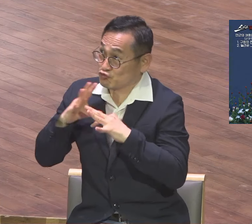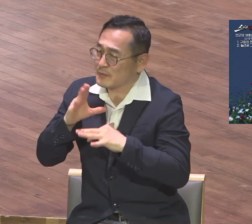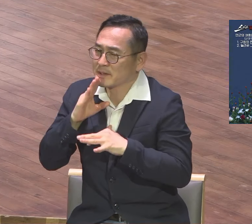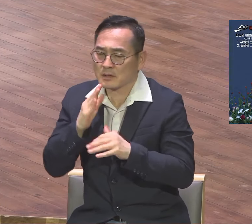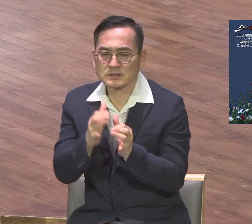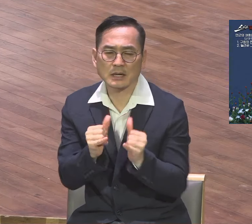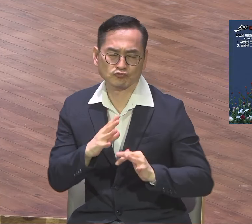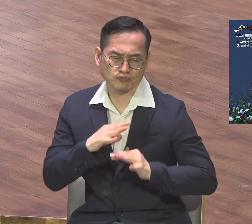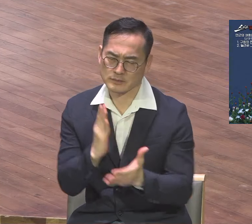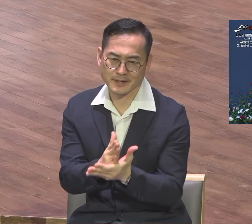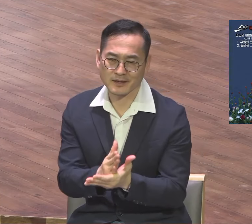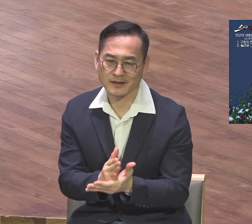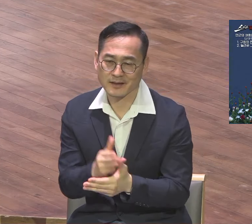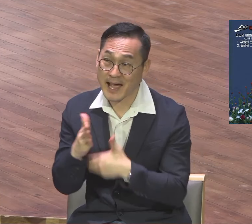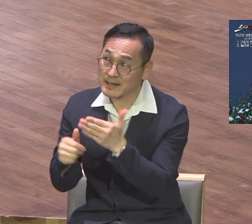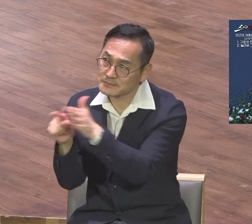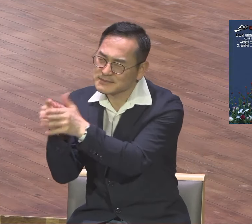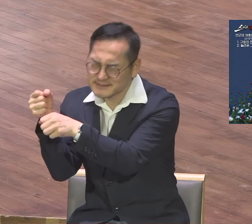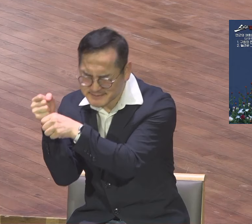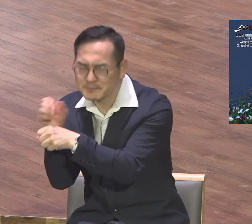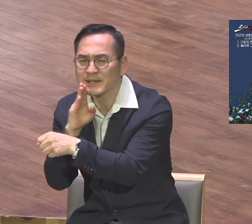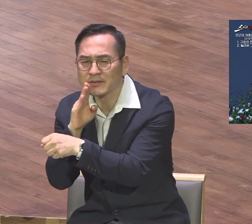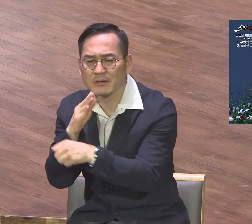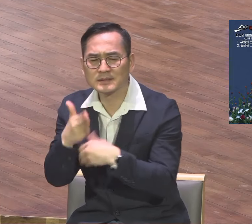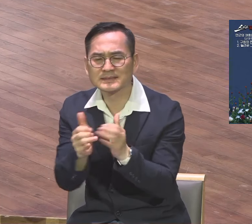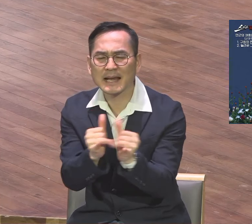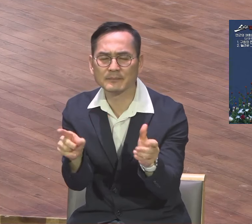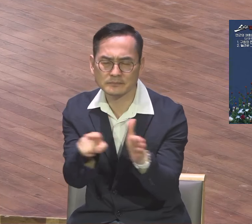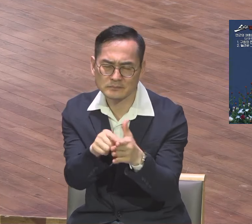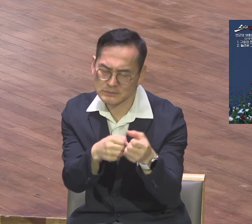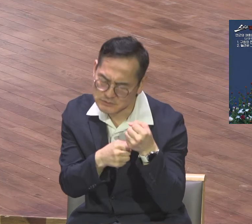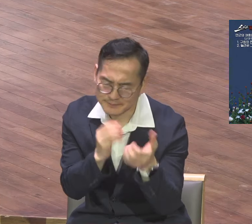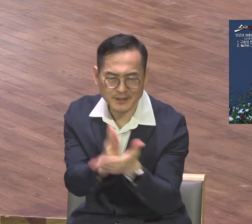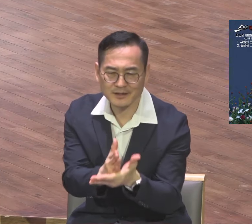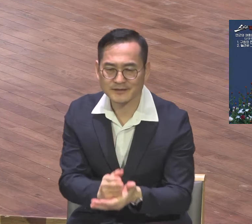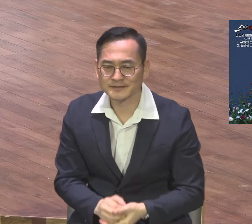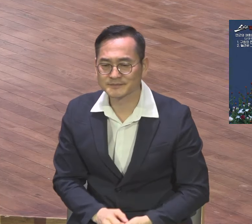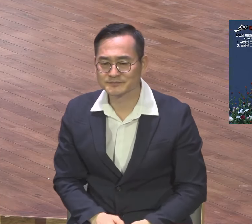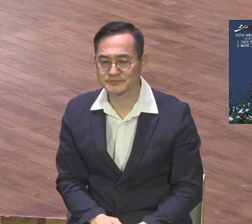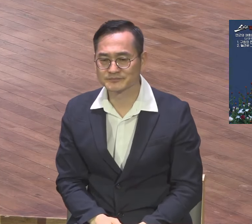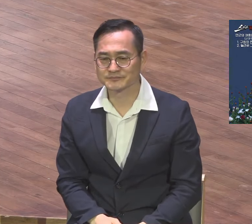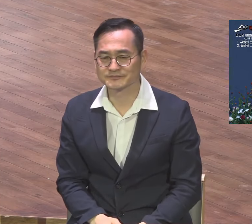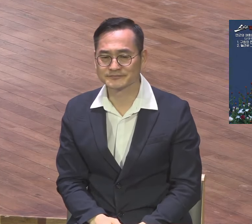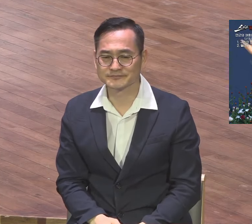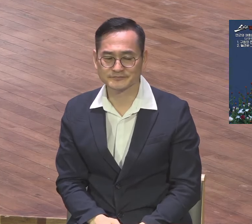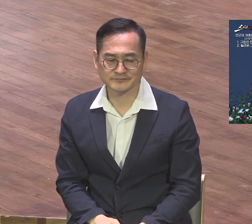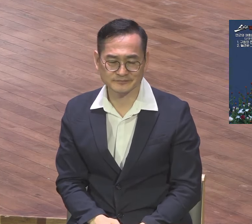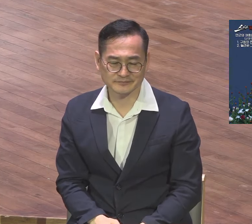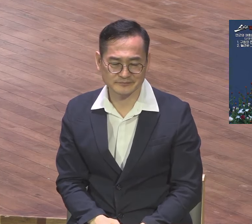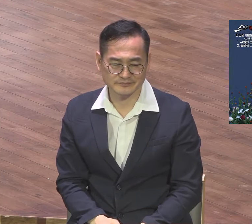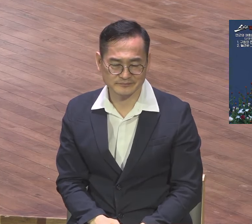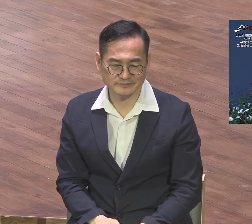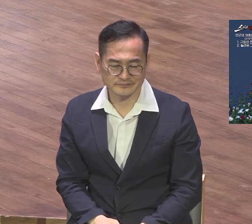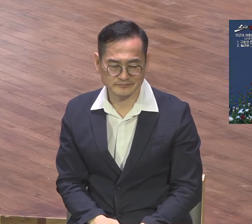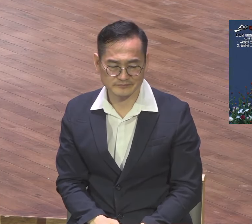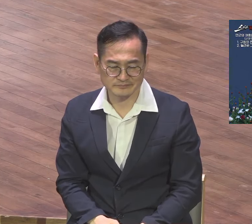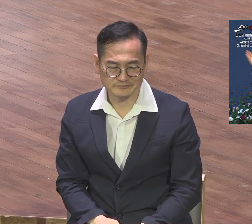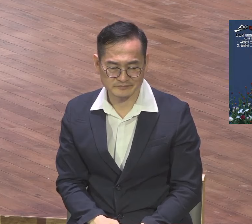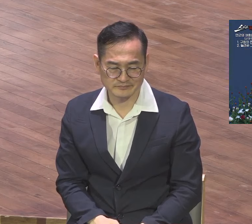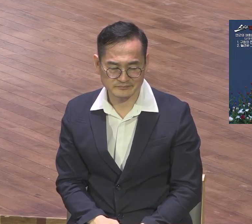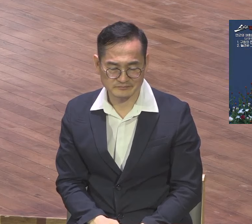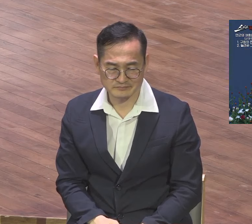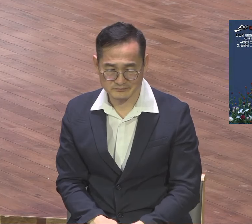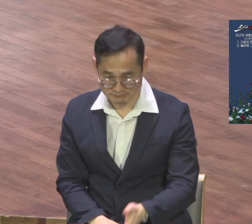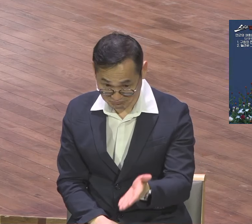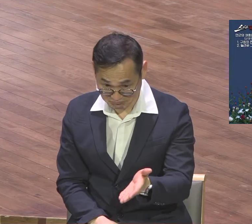말라고요. 하나님 의지하지 사람 의지하지 말라고요. 하나님 그럼 하나님 안 도와줍니다. 그래 네 사람 그 사람 의지하고 네